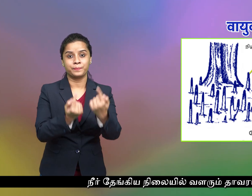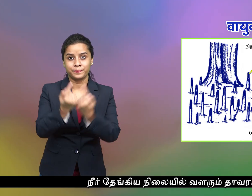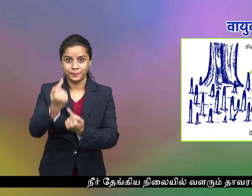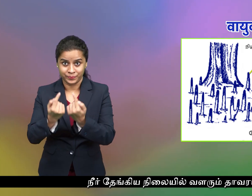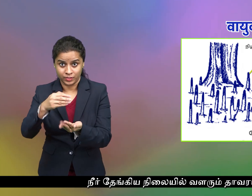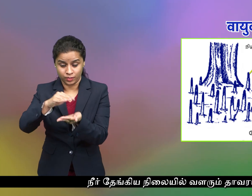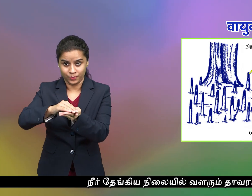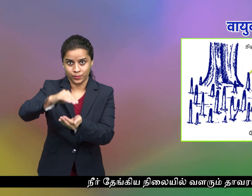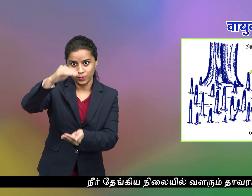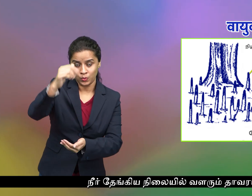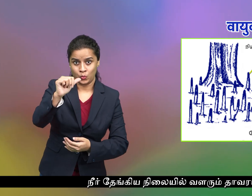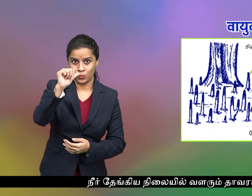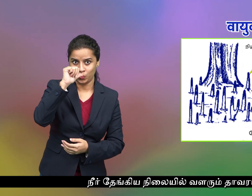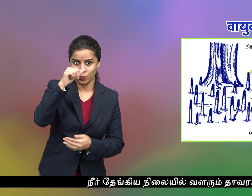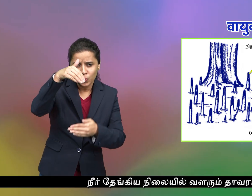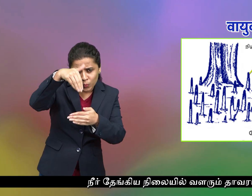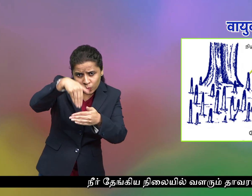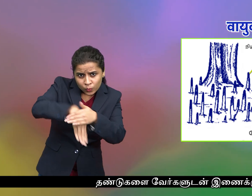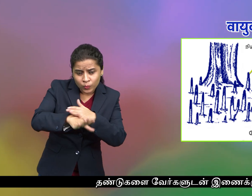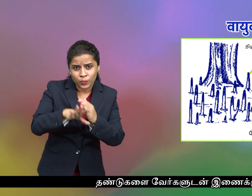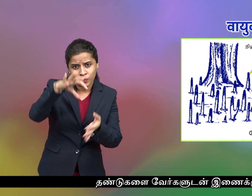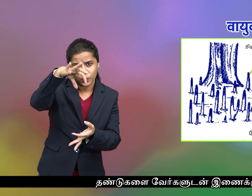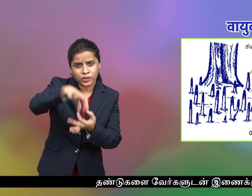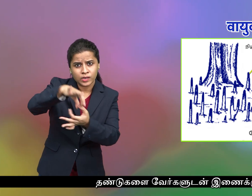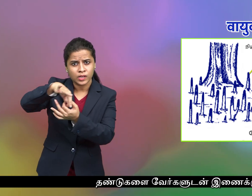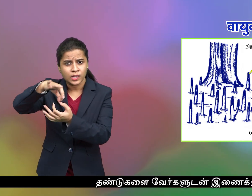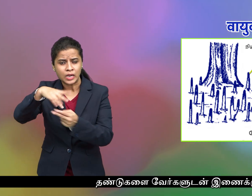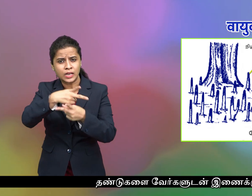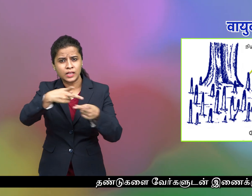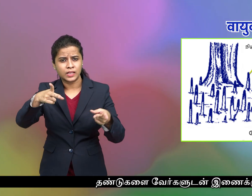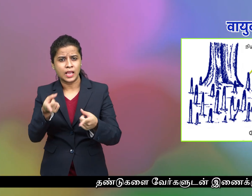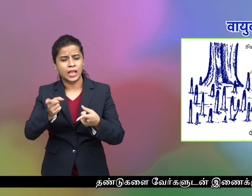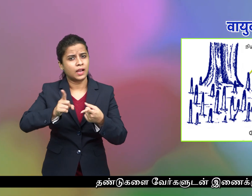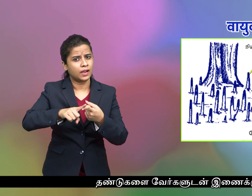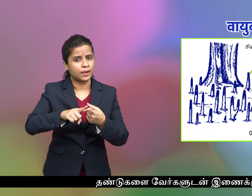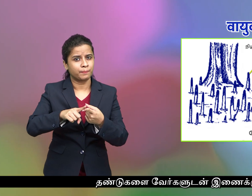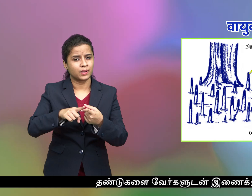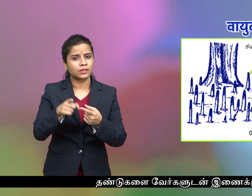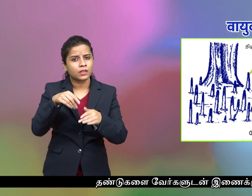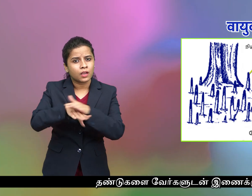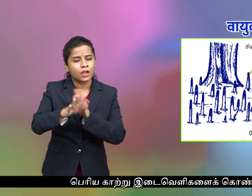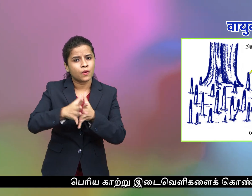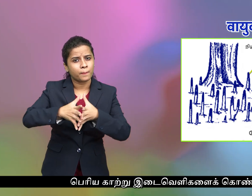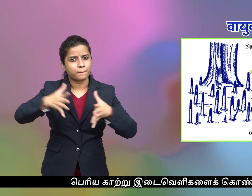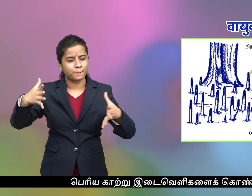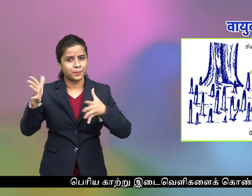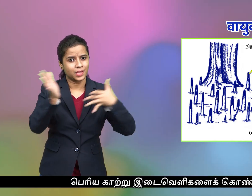நீர் தேங்கிய நிலையில் வளரும் தாவரங்கள் தண்டுகளை வேர்களுடன் இணைக்கும் பெரிய காற்று